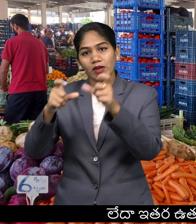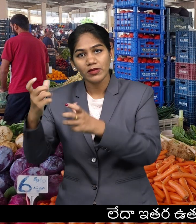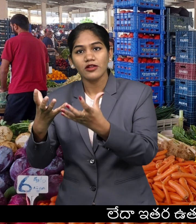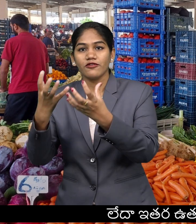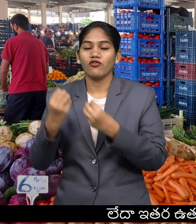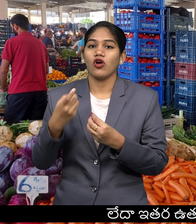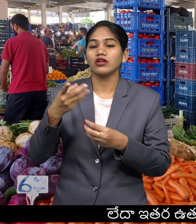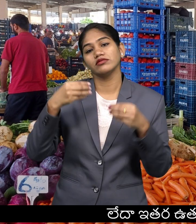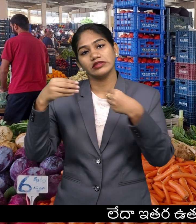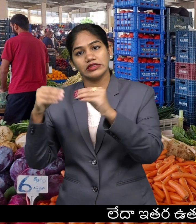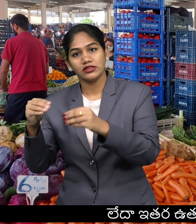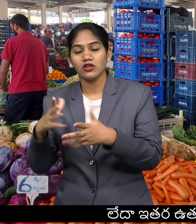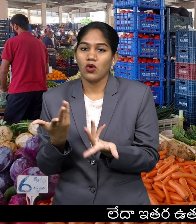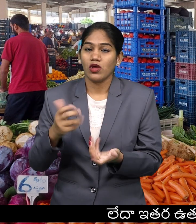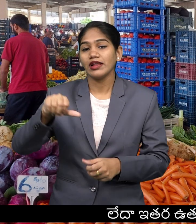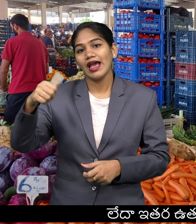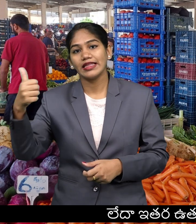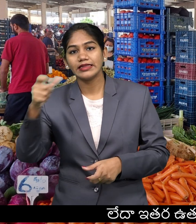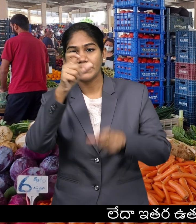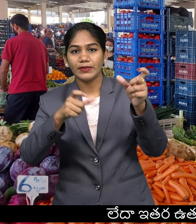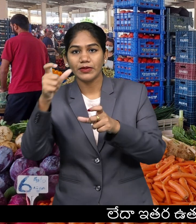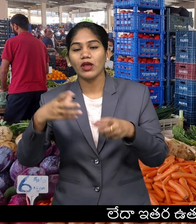ఉత్పత్తిదారులకు విక్రయించాలి.